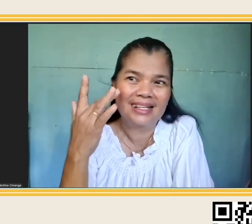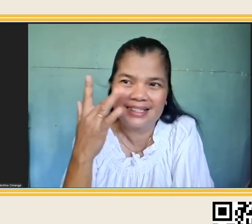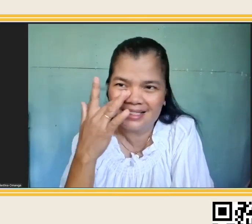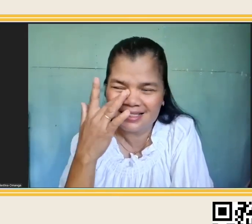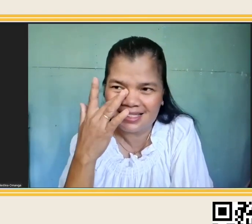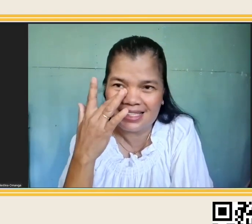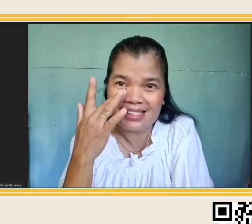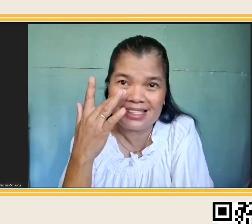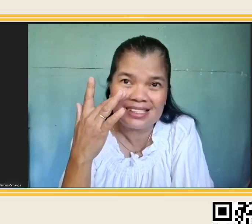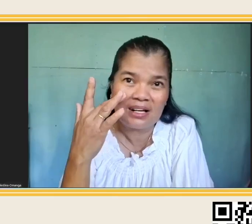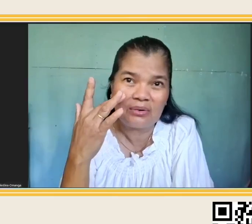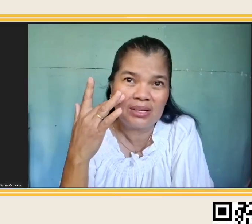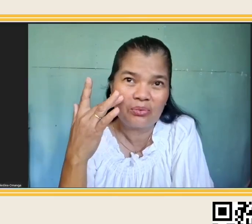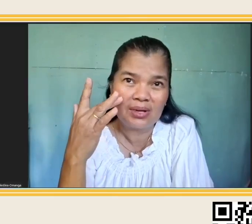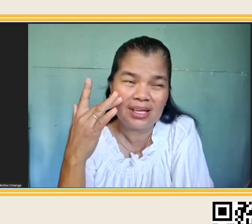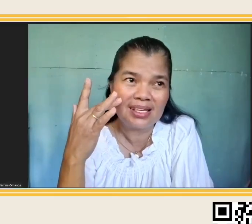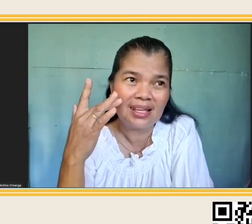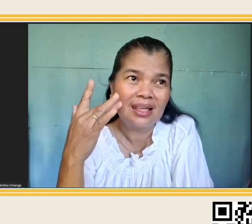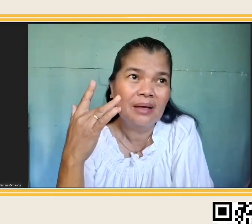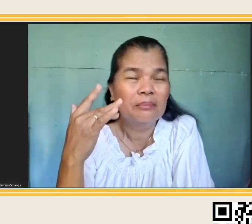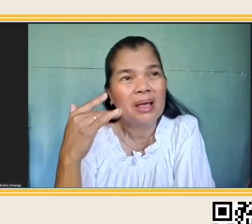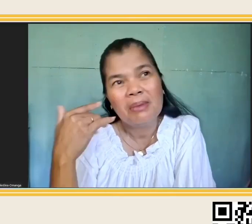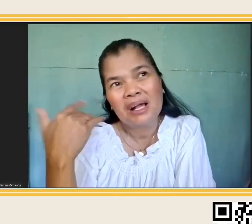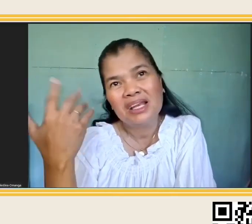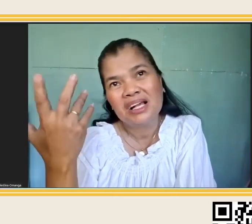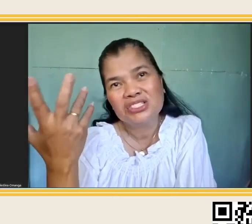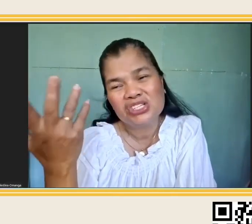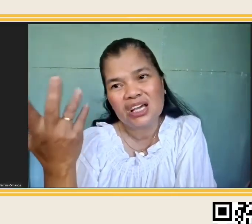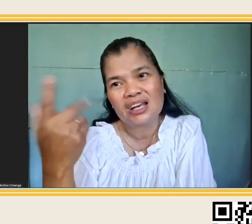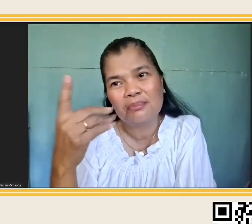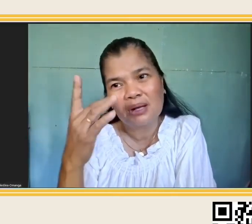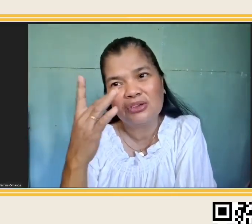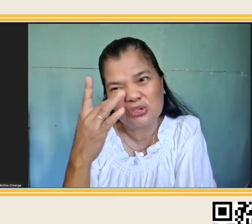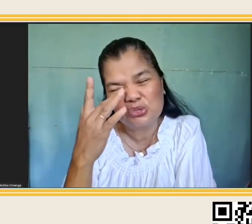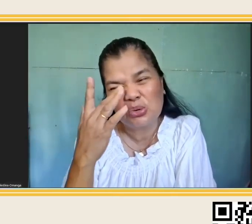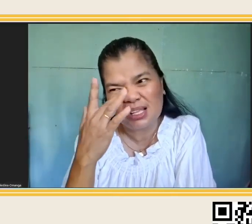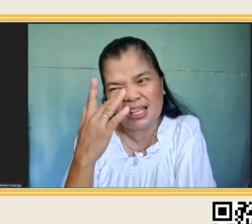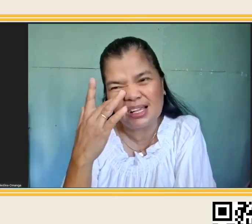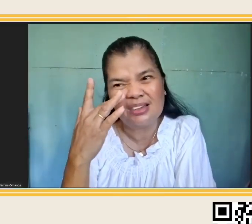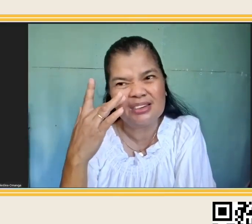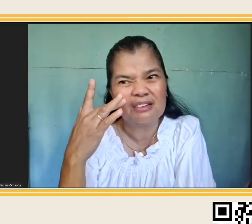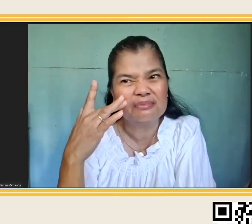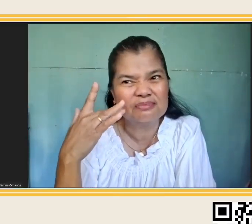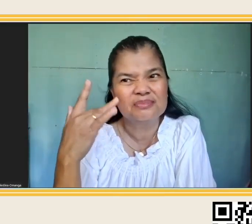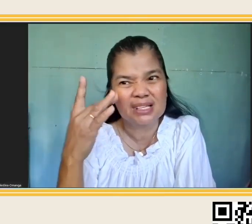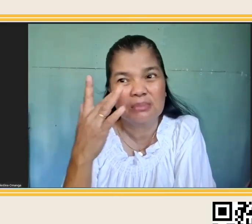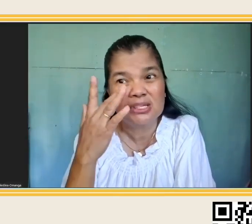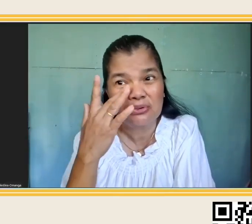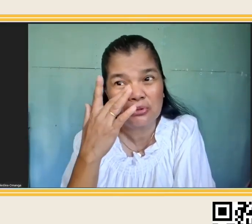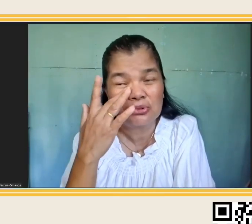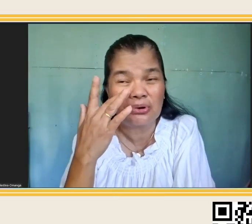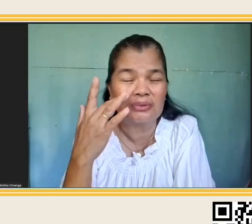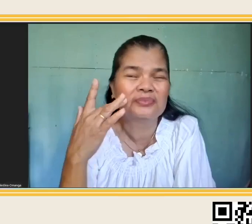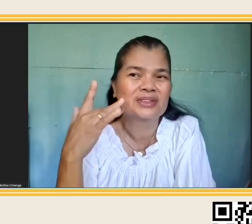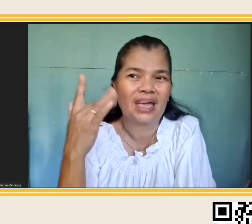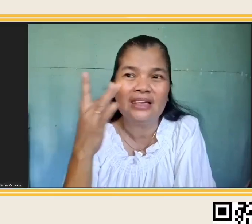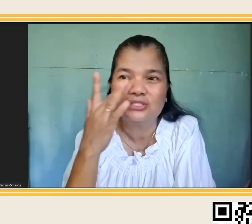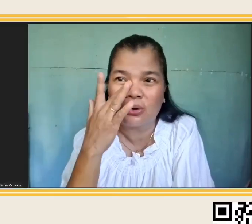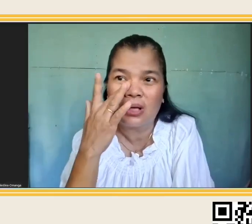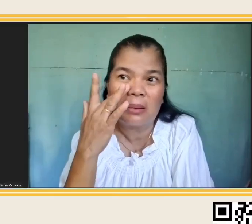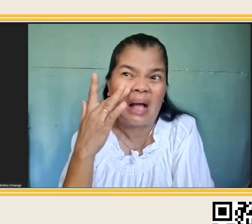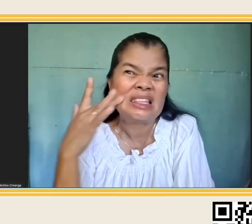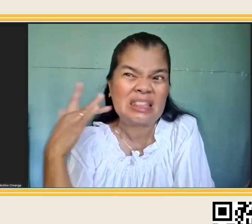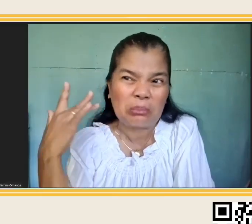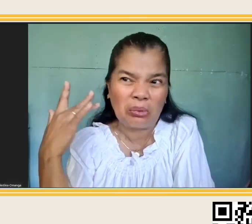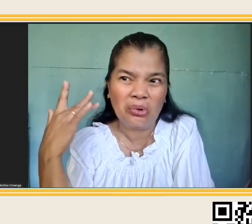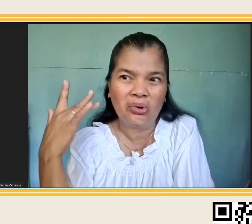prangka. Hindi sila, may mga nagachika rin, pero usually talaga yung deaf. Nasabihin sa yung totoo. Okay,